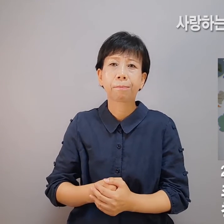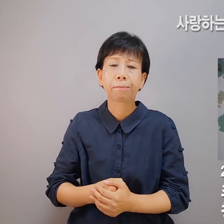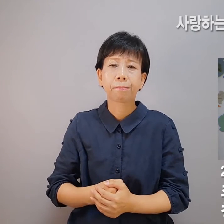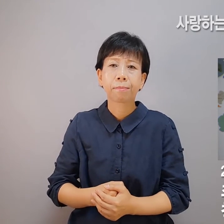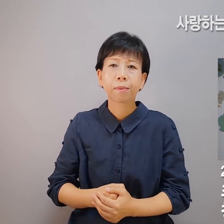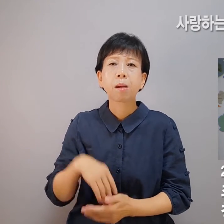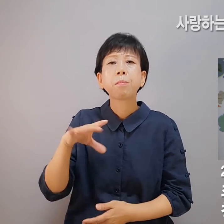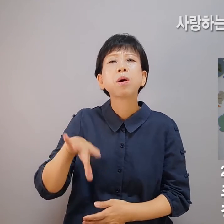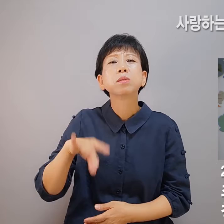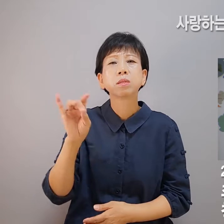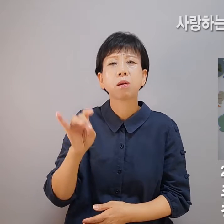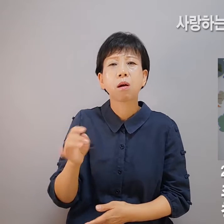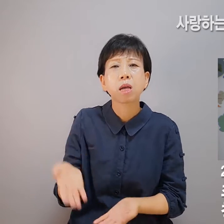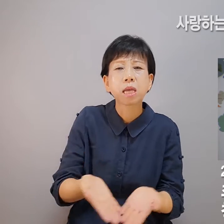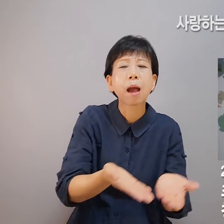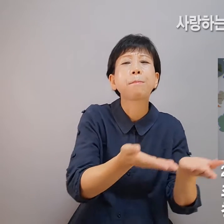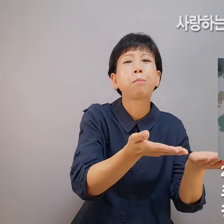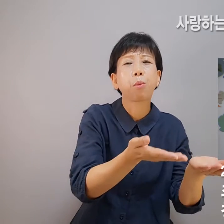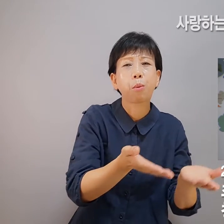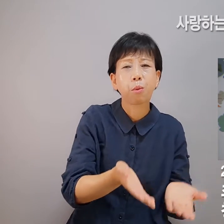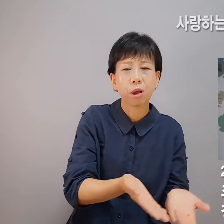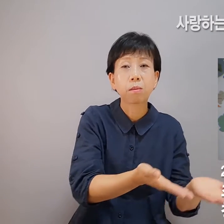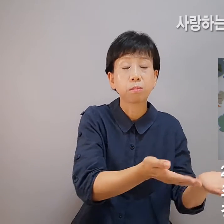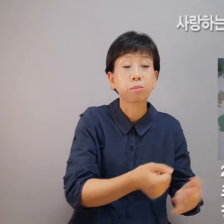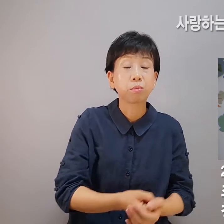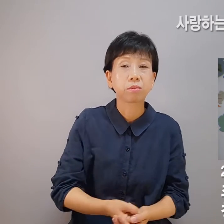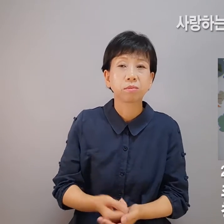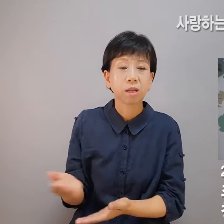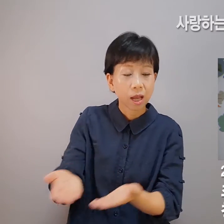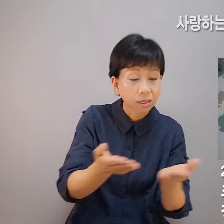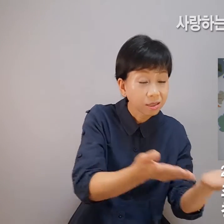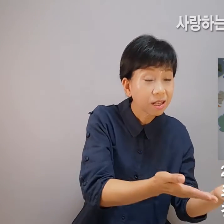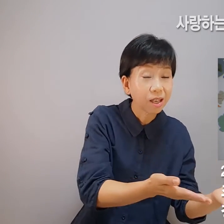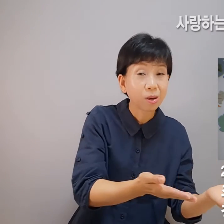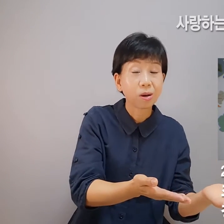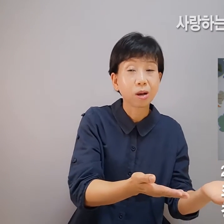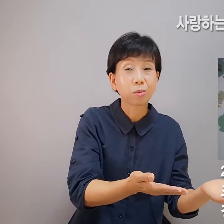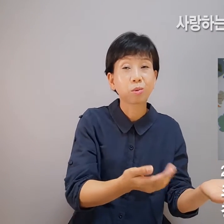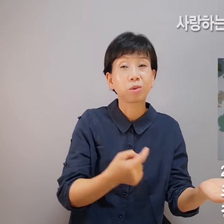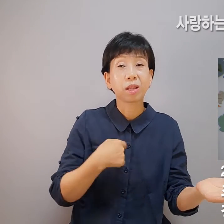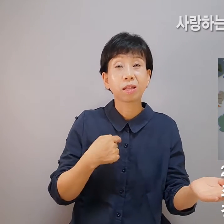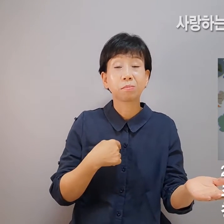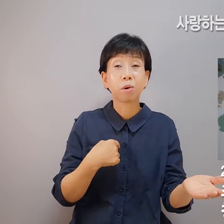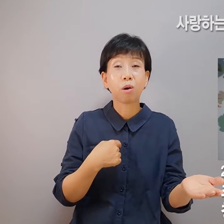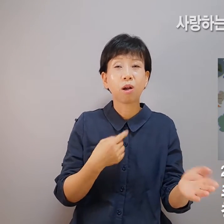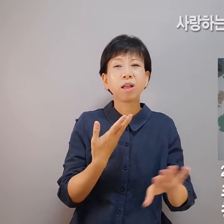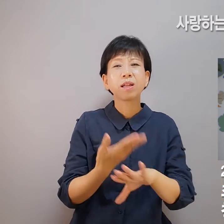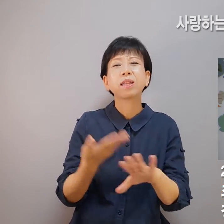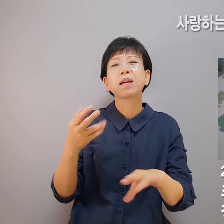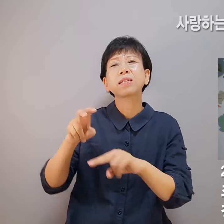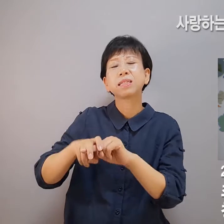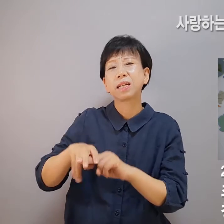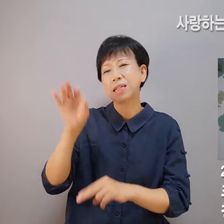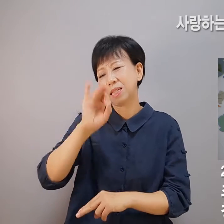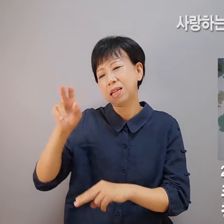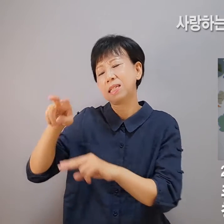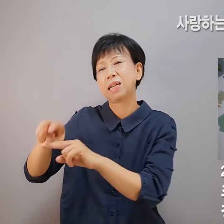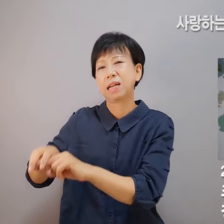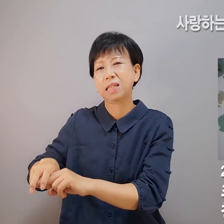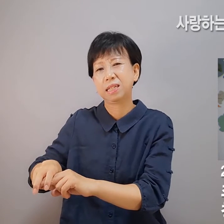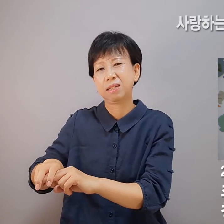그런 어려움이 있으면 지혜롭게 또 그 옆에 앉거나 또 뒤에 앉거나 이렇게 해주시면 더 좋을 것 같습니다.